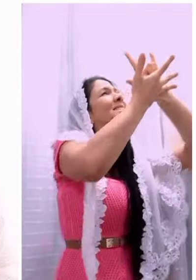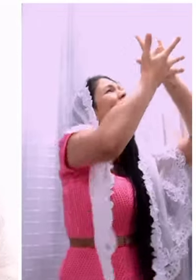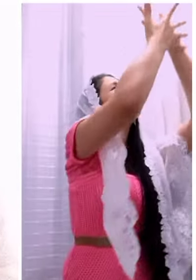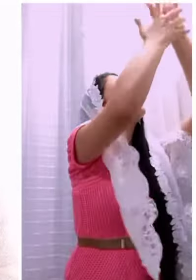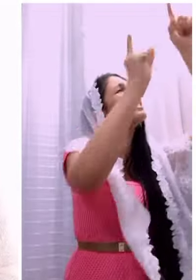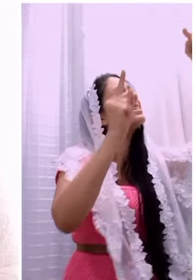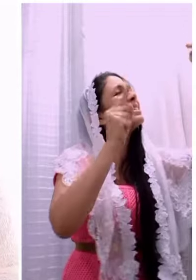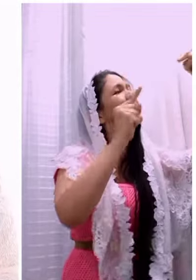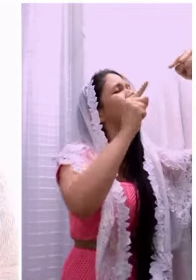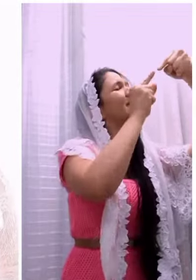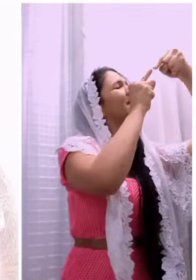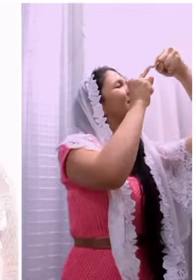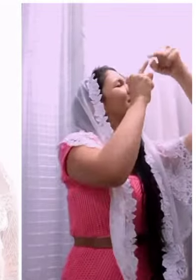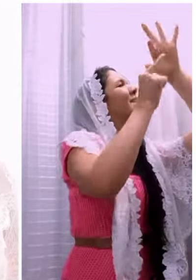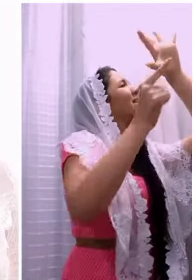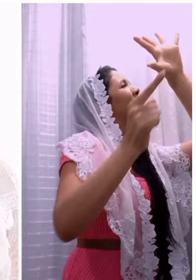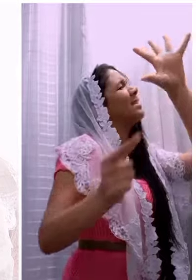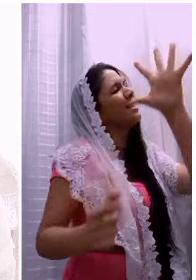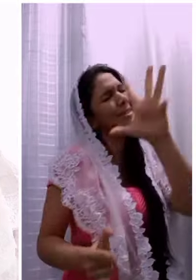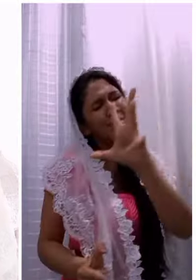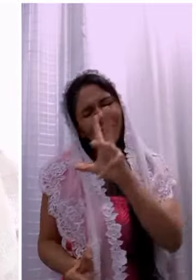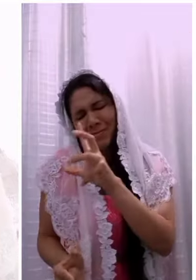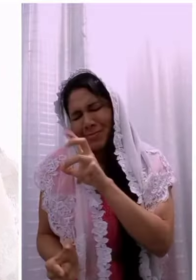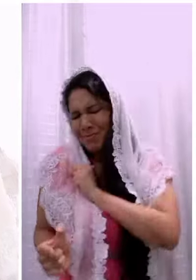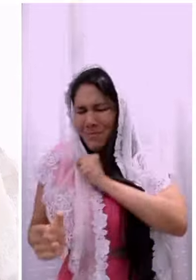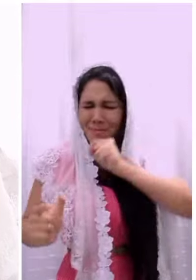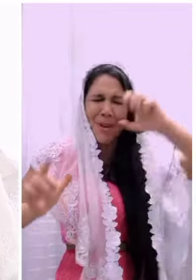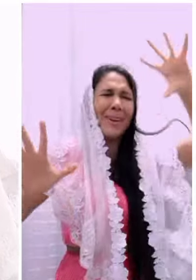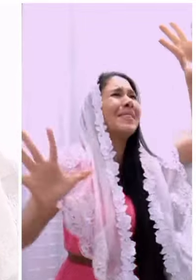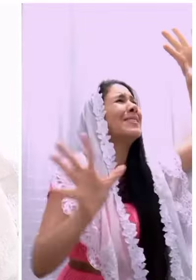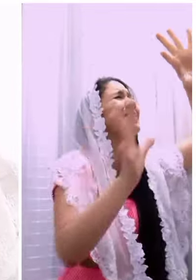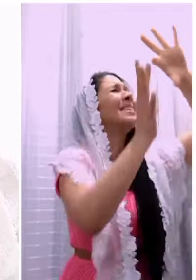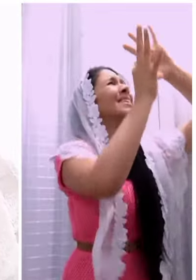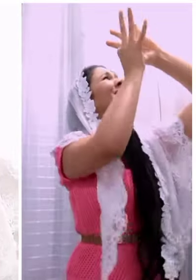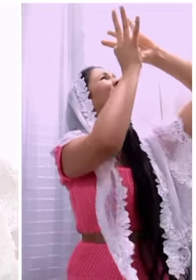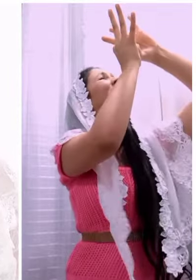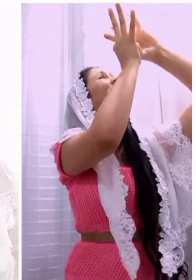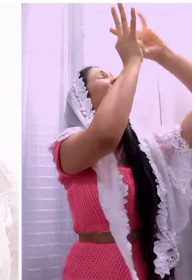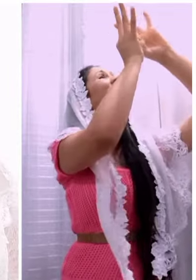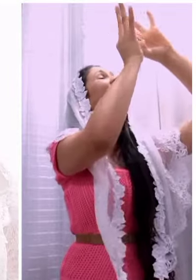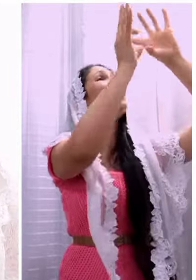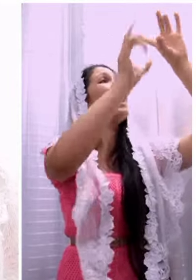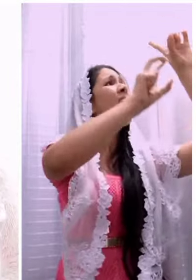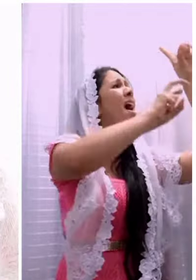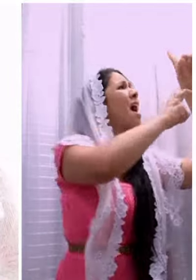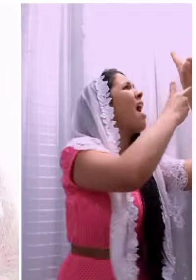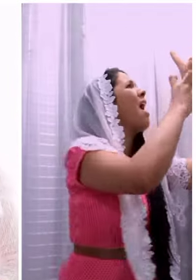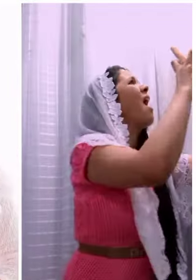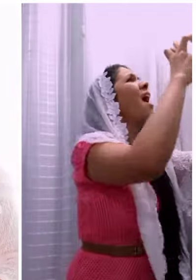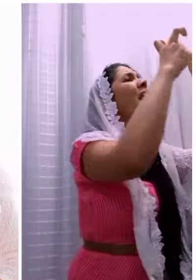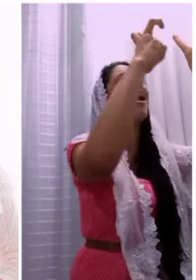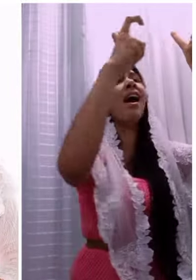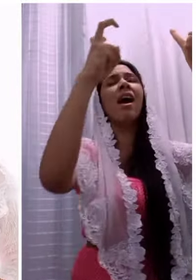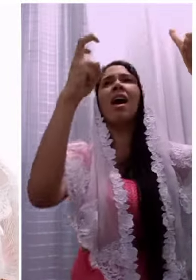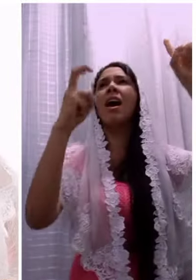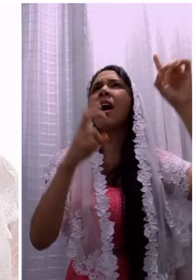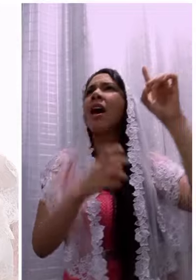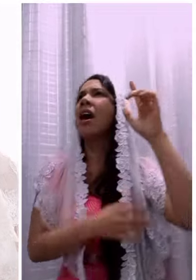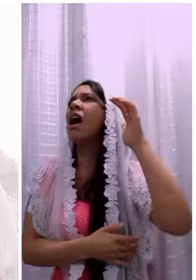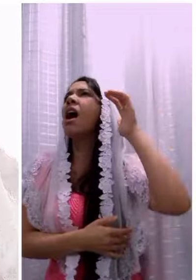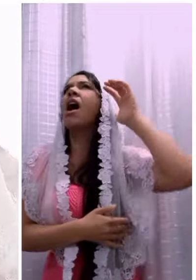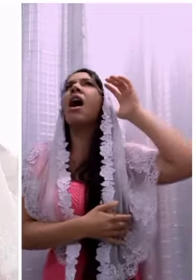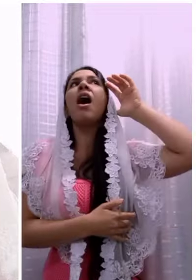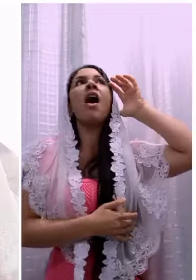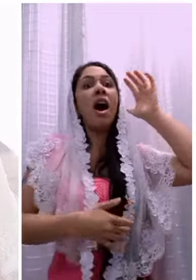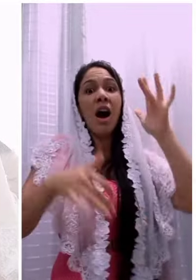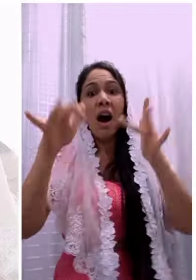desperteis nem acordeis o meu amor até que queira. Esta é a voz do meu amado. Ei-luaí, que já vem